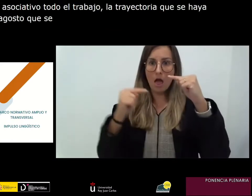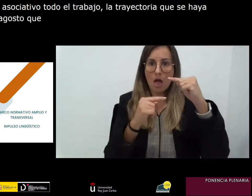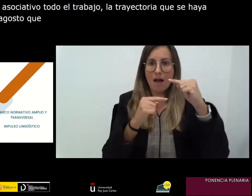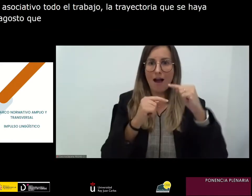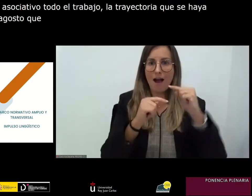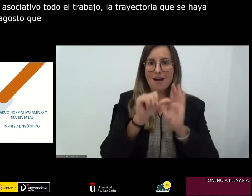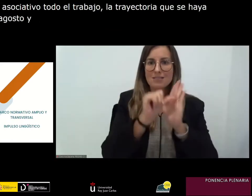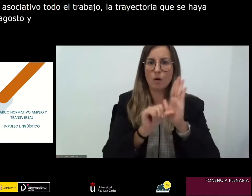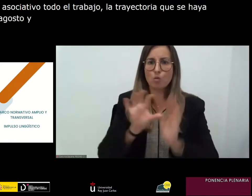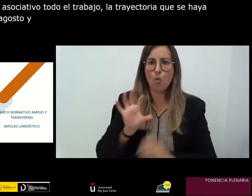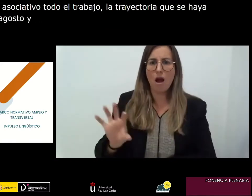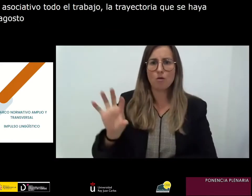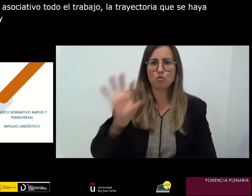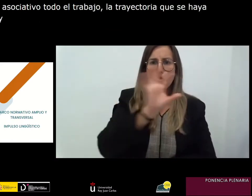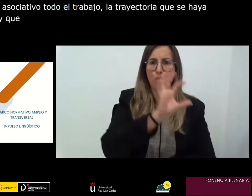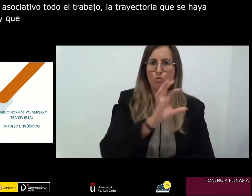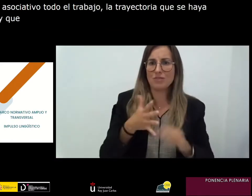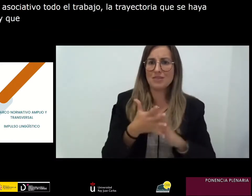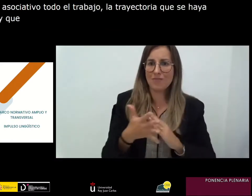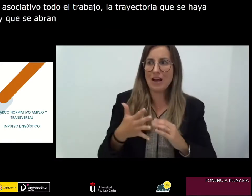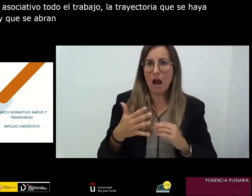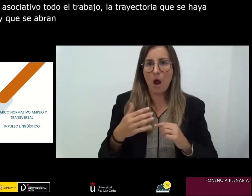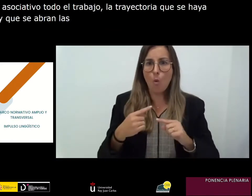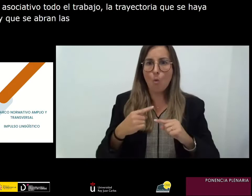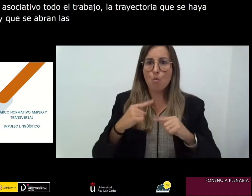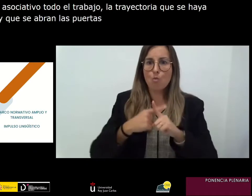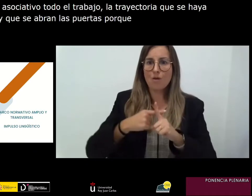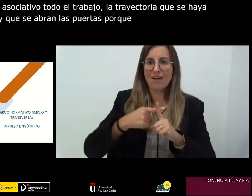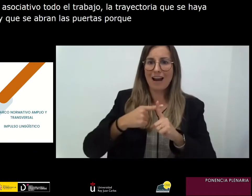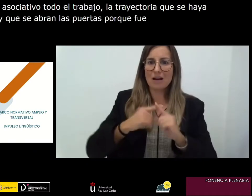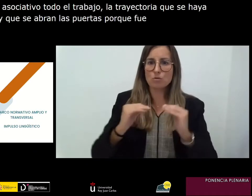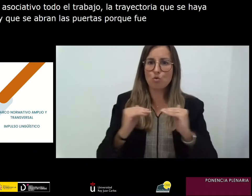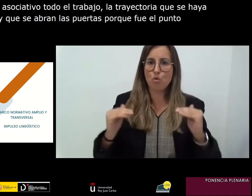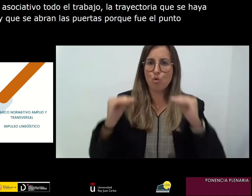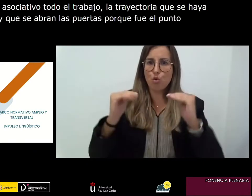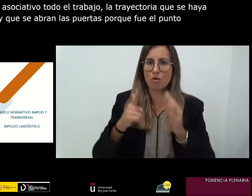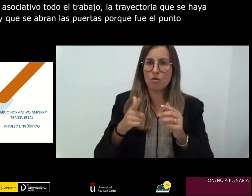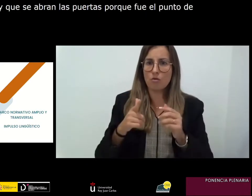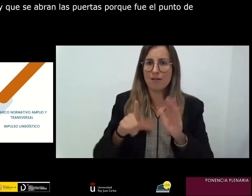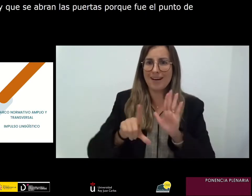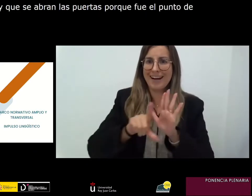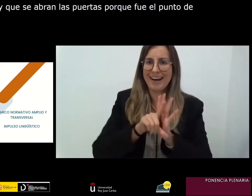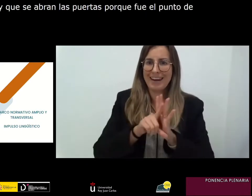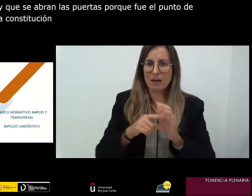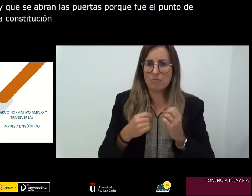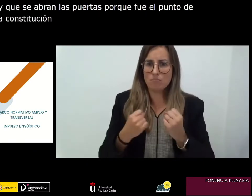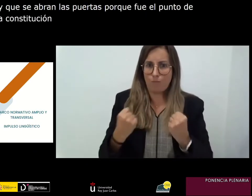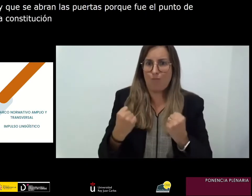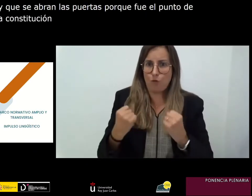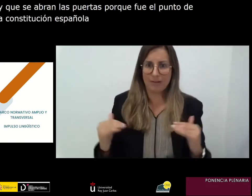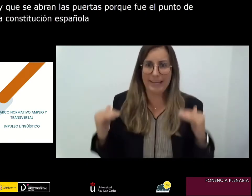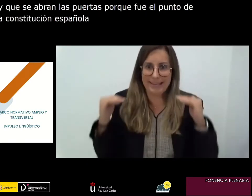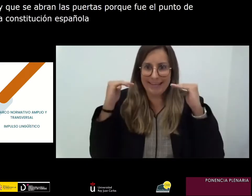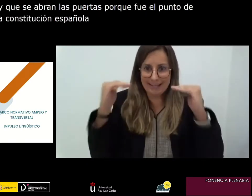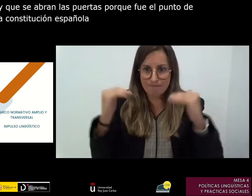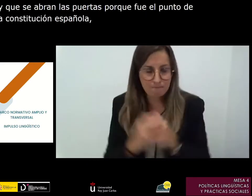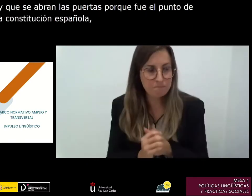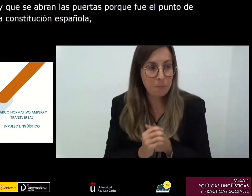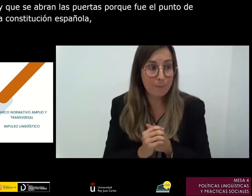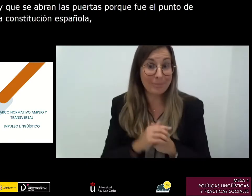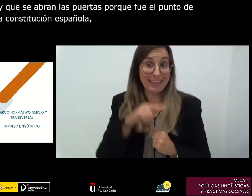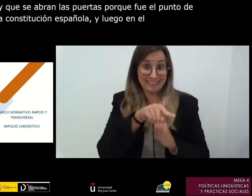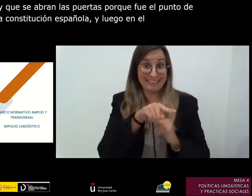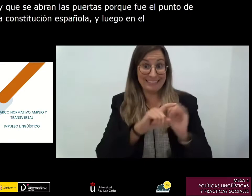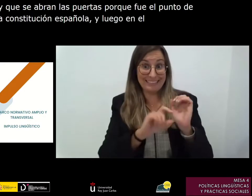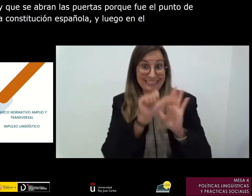la Constitución española y luego en el estatuto, pues bueno, son puntos de partida importantes para elevar el estatus de la lengua de